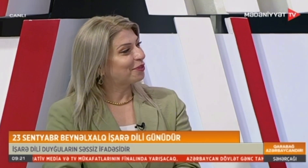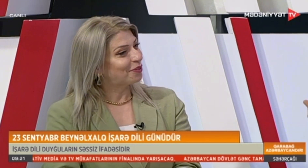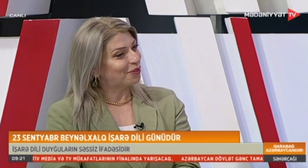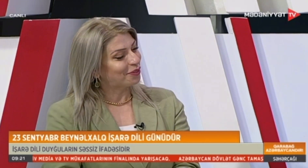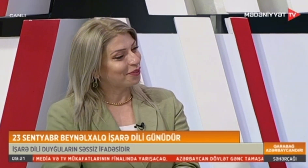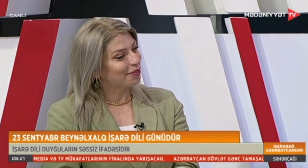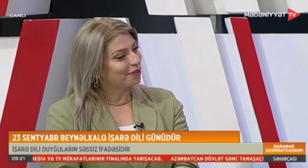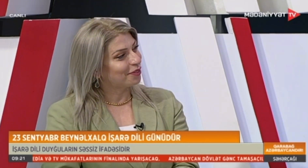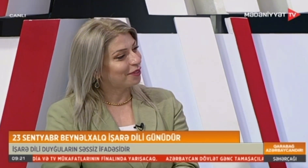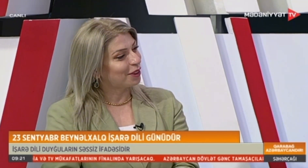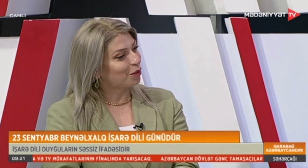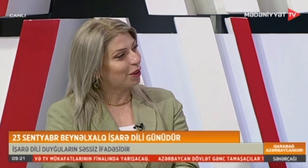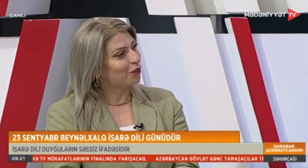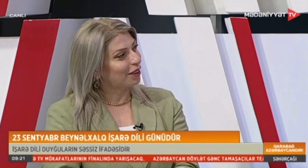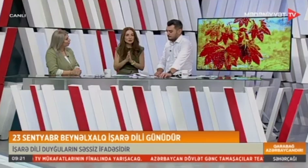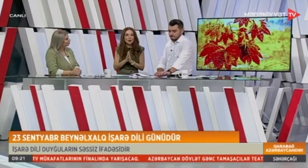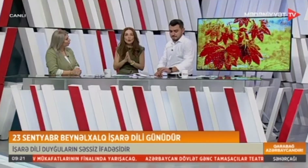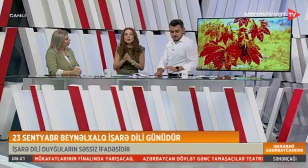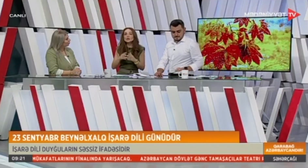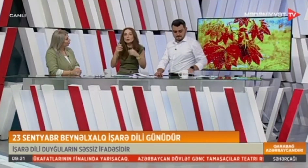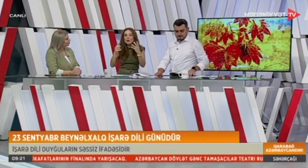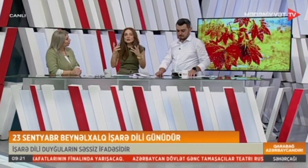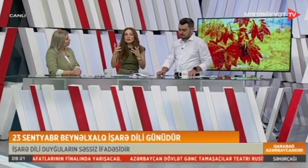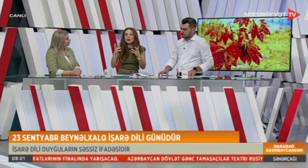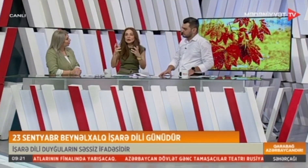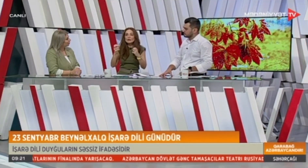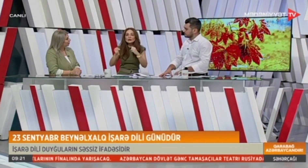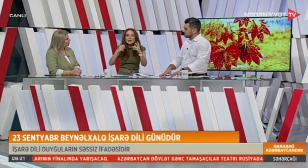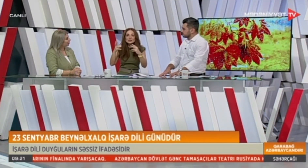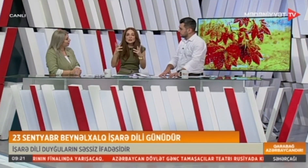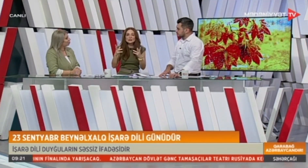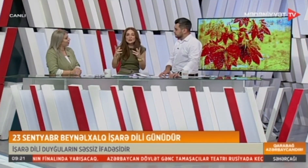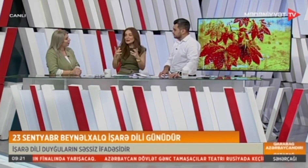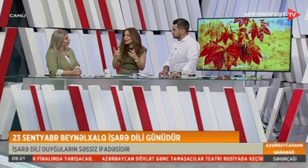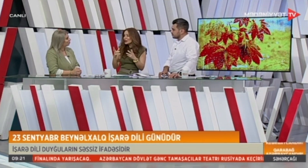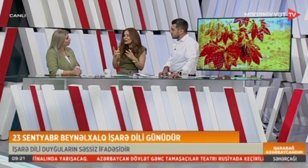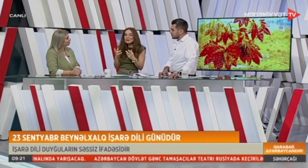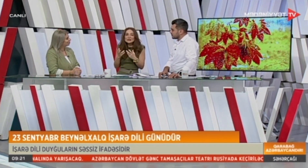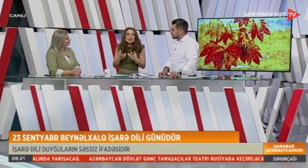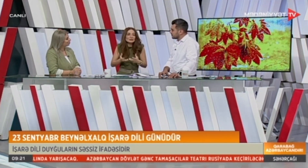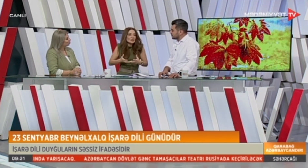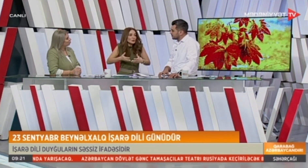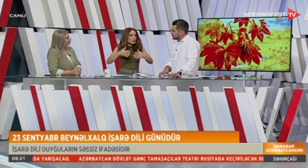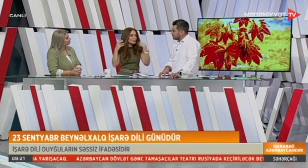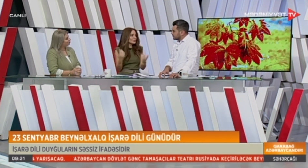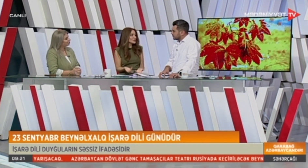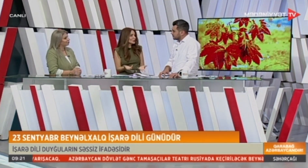məhdud insanı gördüm, söhbət edirdilər. O qədər emosional və tez-tez. Emosional, demək olar, bütün bədən